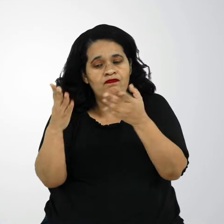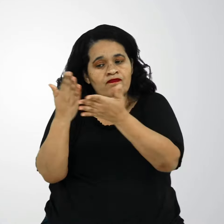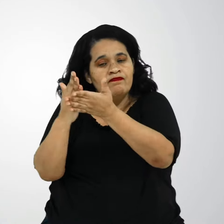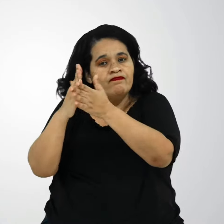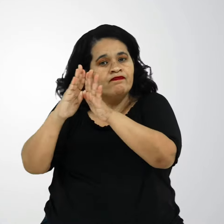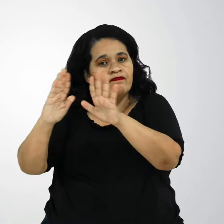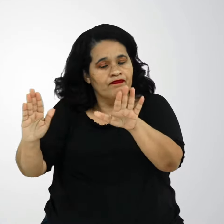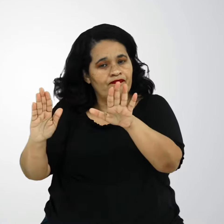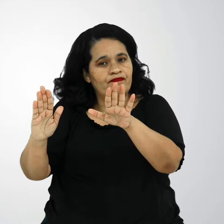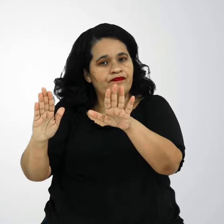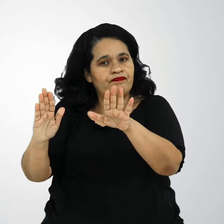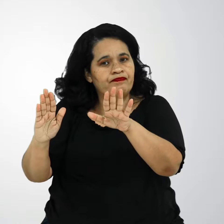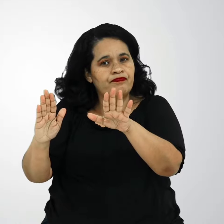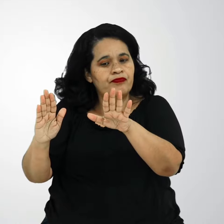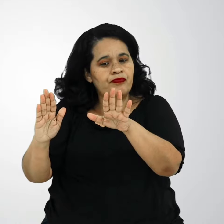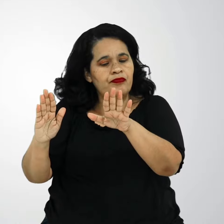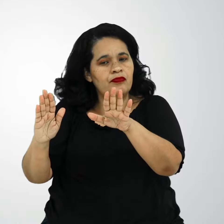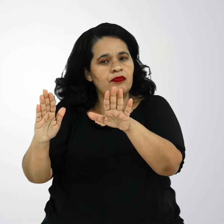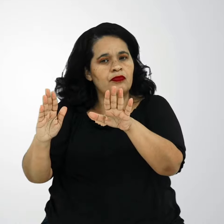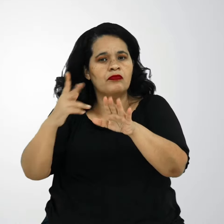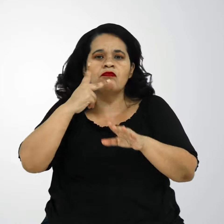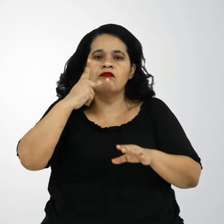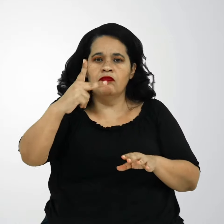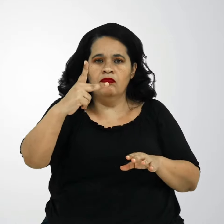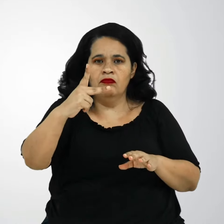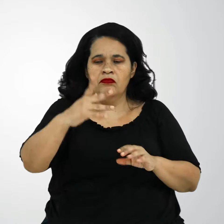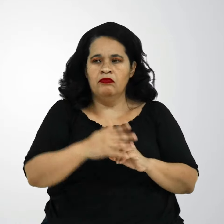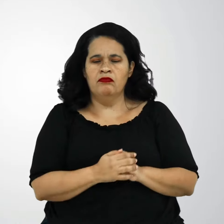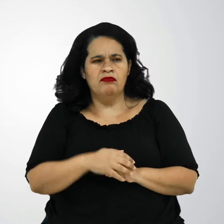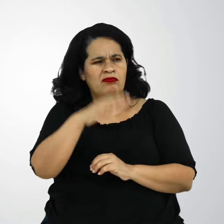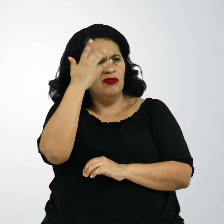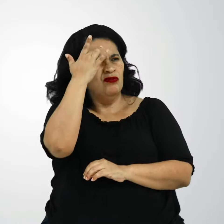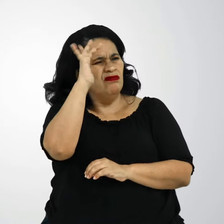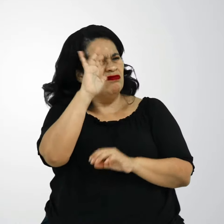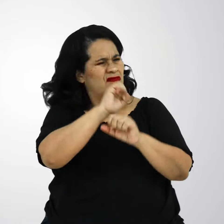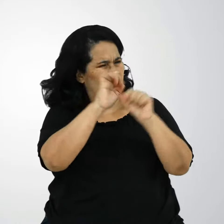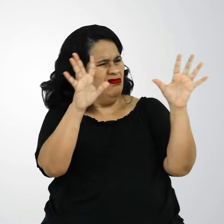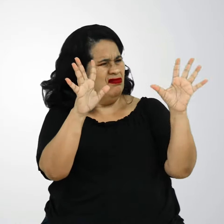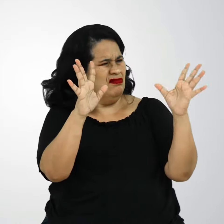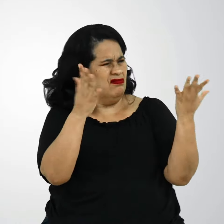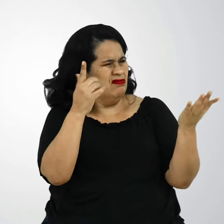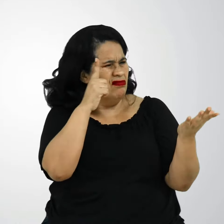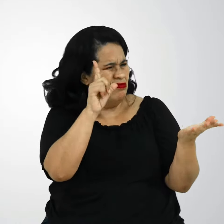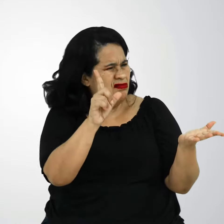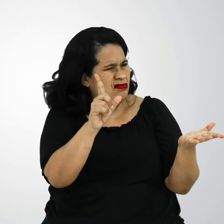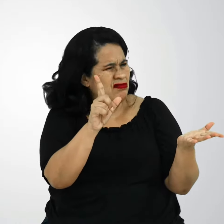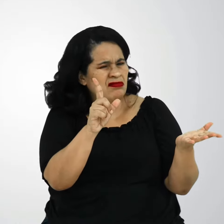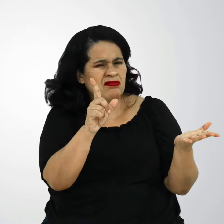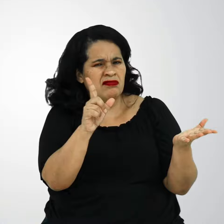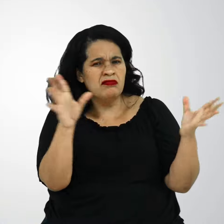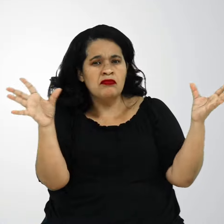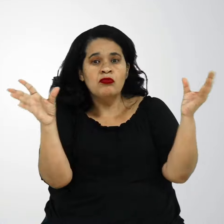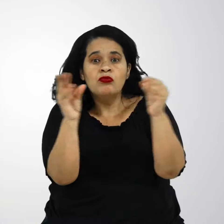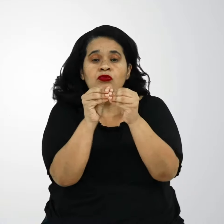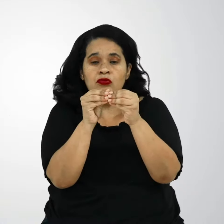o cumprimento dessa profecia. Eu não sei se eu fui claro, mas vamos lá, resumir a